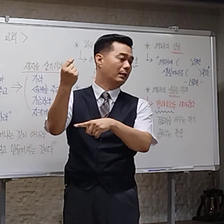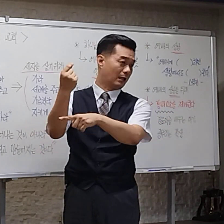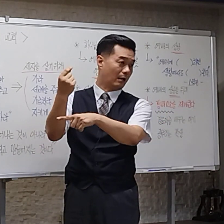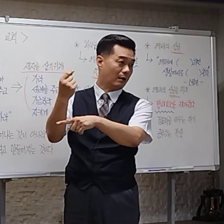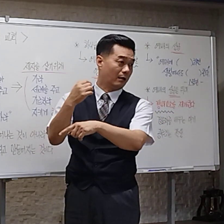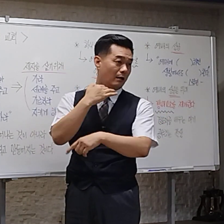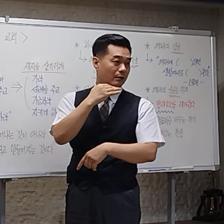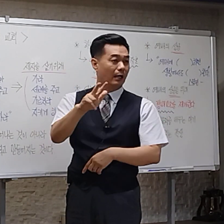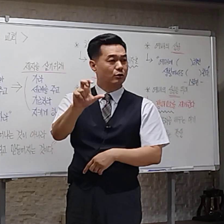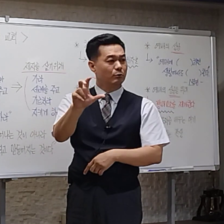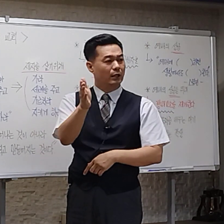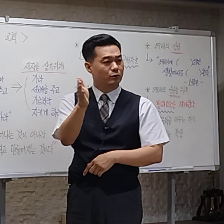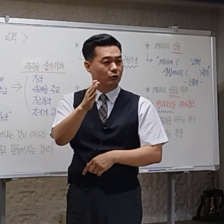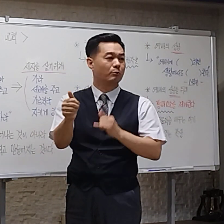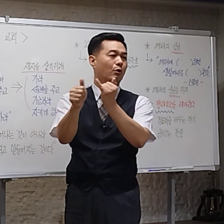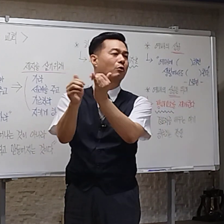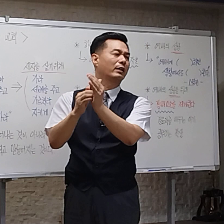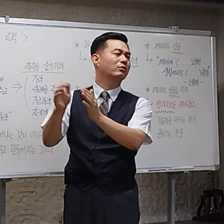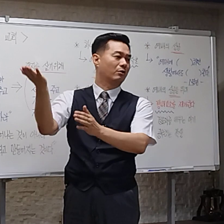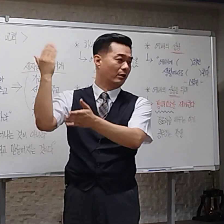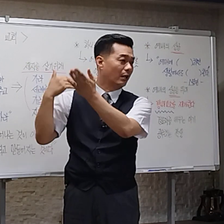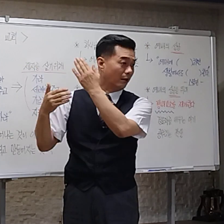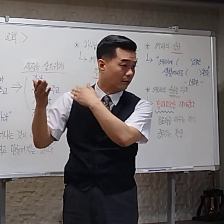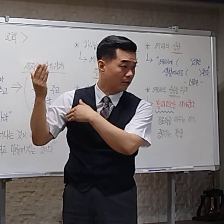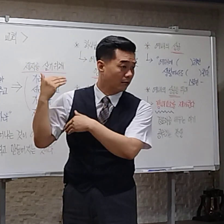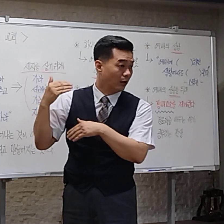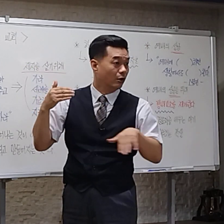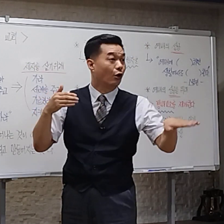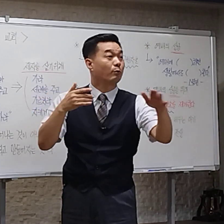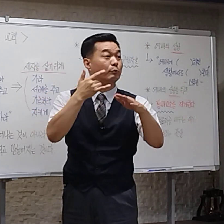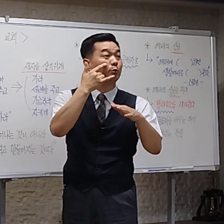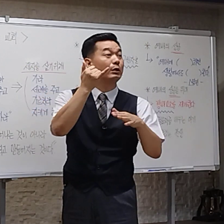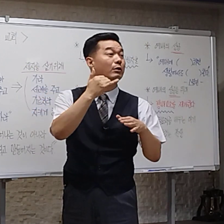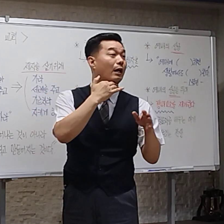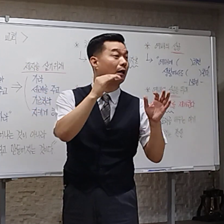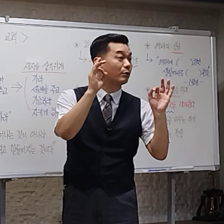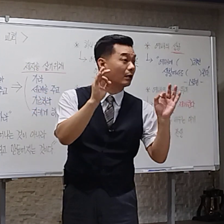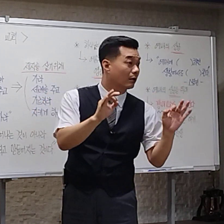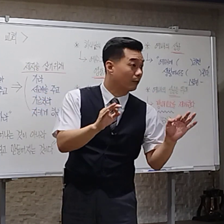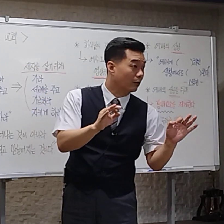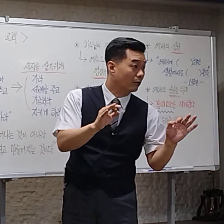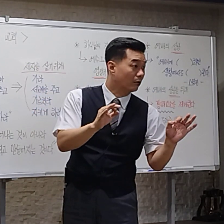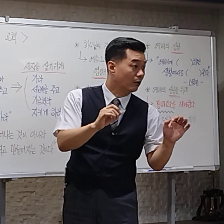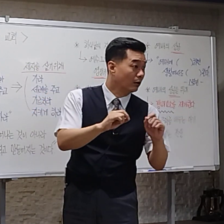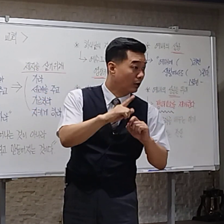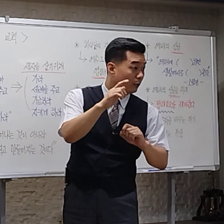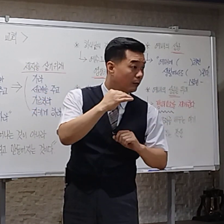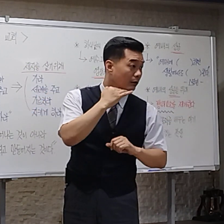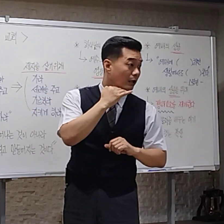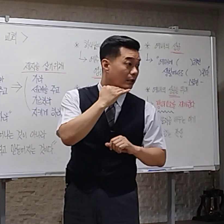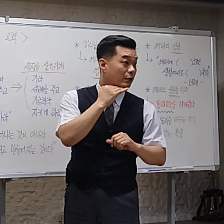하니까. 나이 25 정도면 결혼을 했었어요. 옛날에. 여러분 부모님들 나이 한번 생각해봐요. 대부분